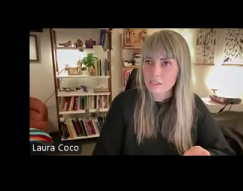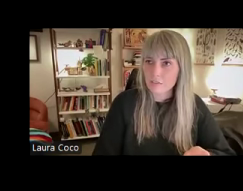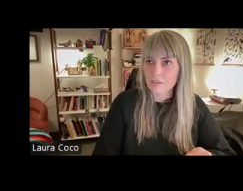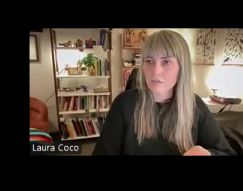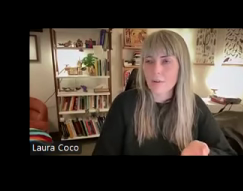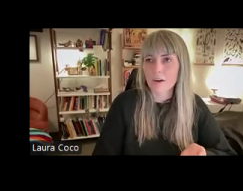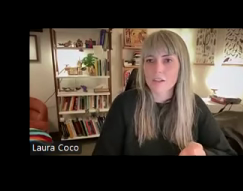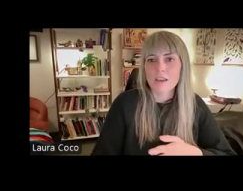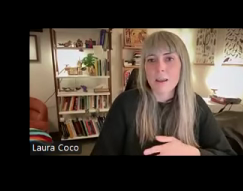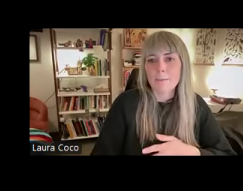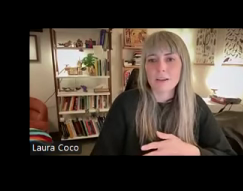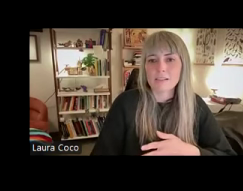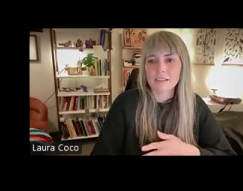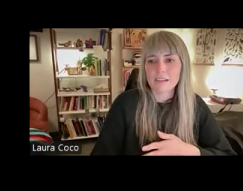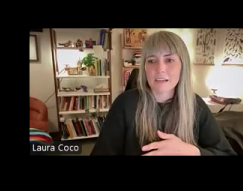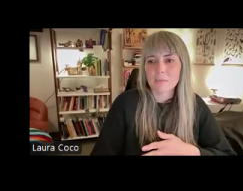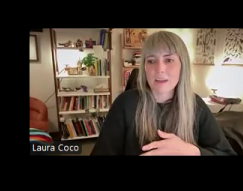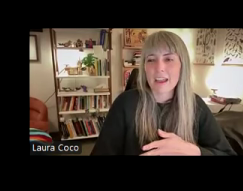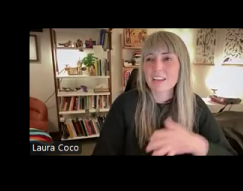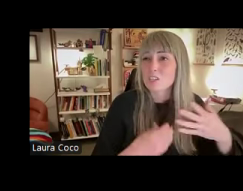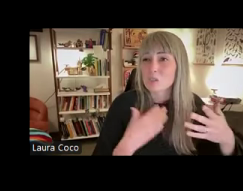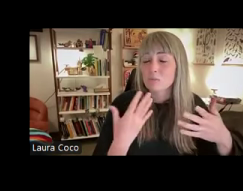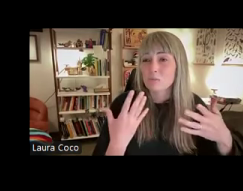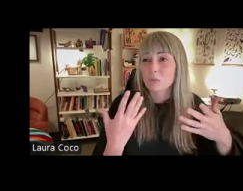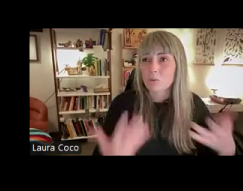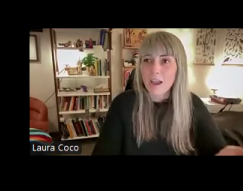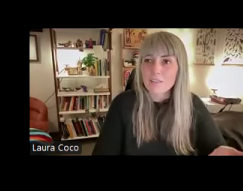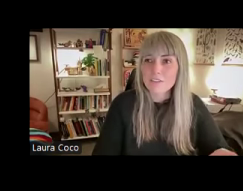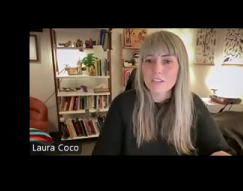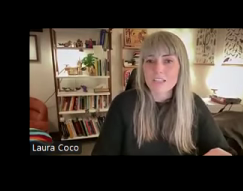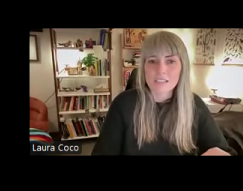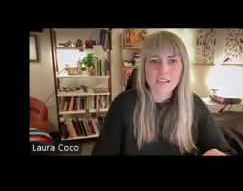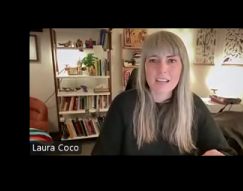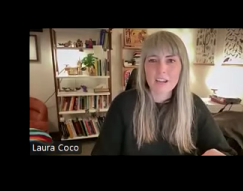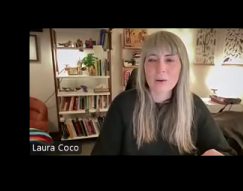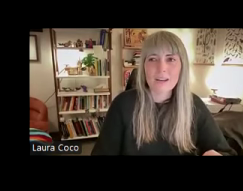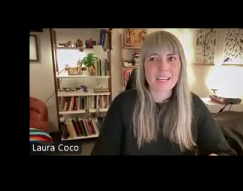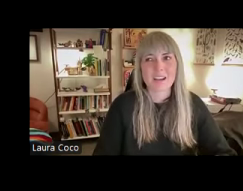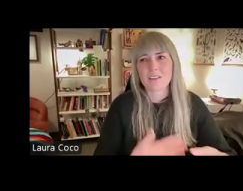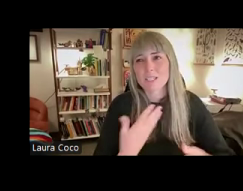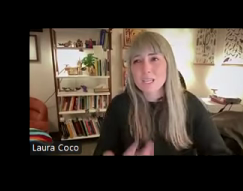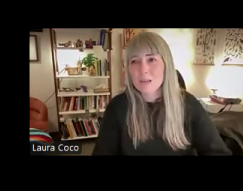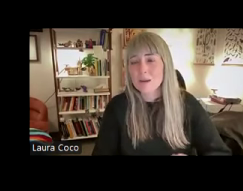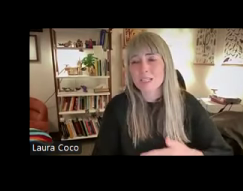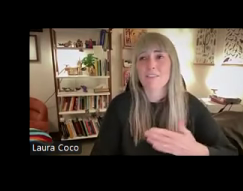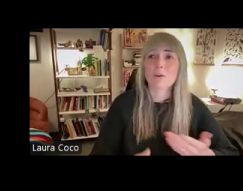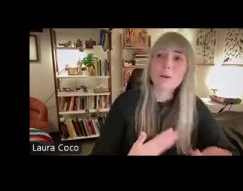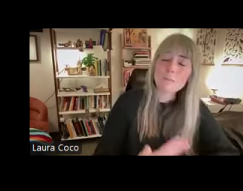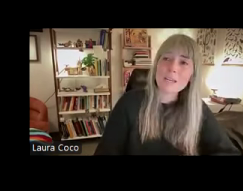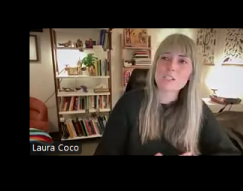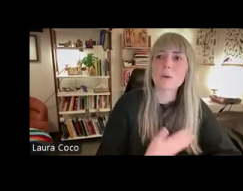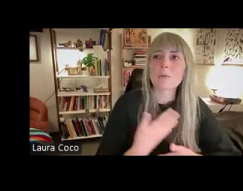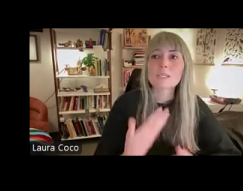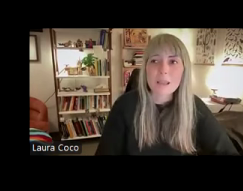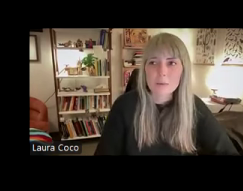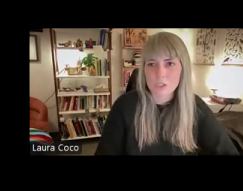hearing tests for the farm workers, Han venido but haciendo pruebas I auditivas had para los just trabajadores arrived to San agrícolas. Diego and I didn't have Ah, a team, I didn't have